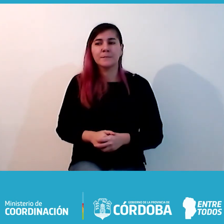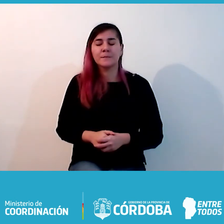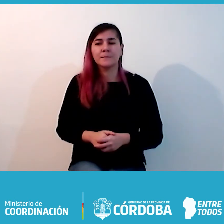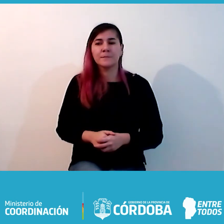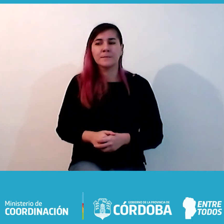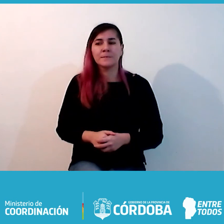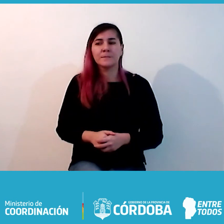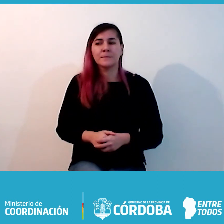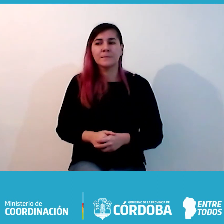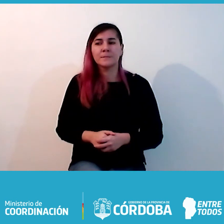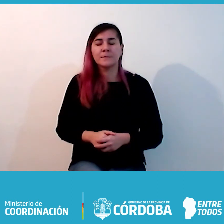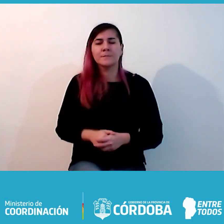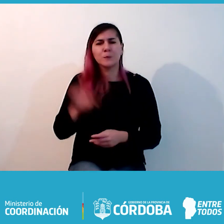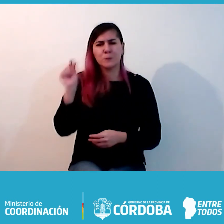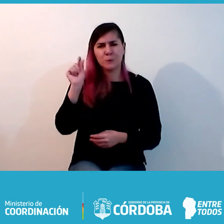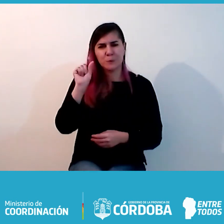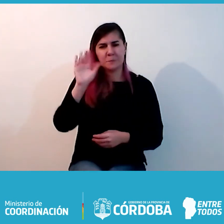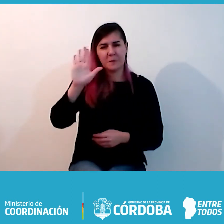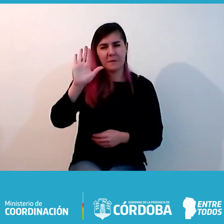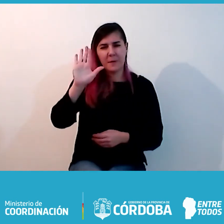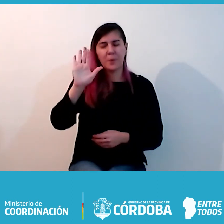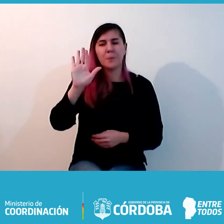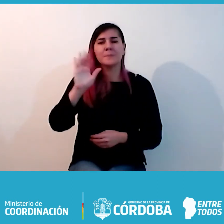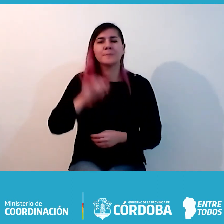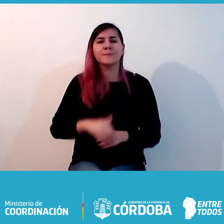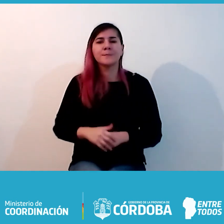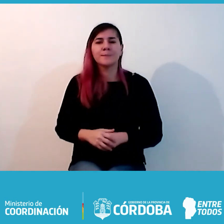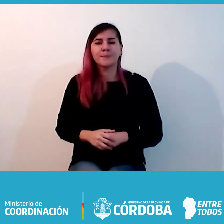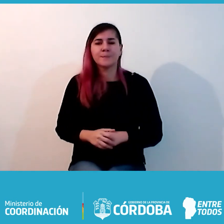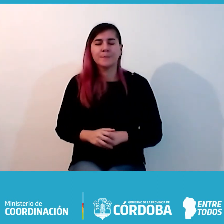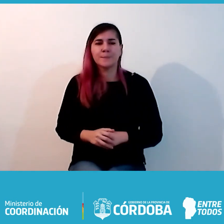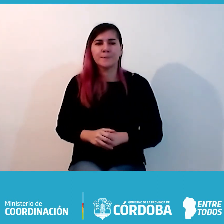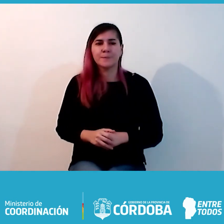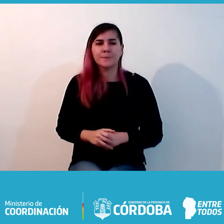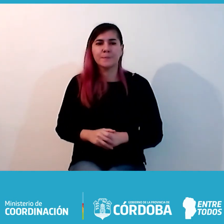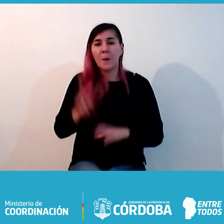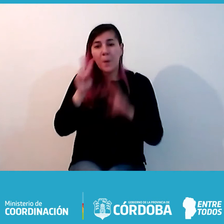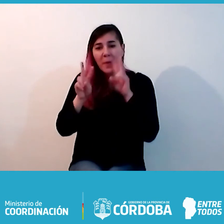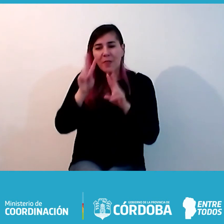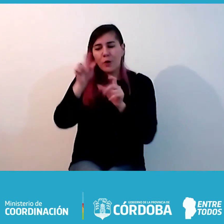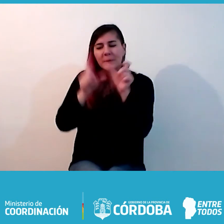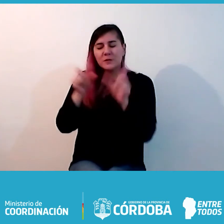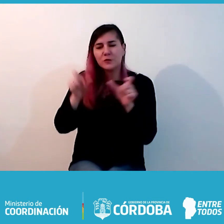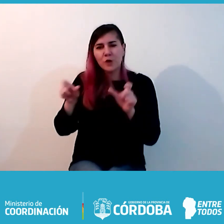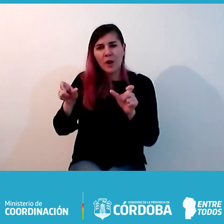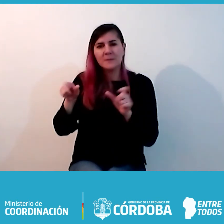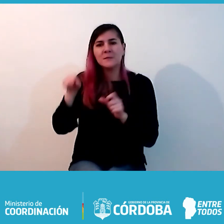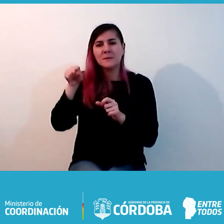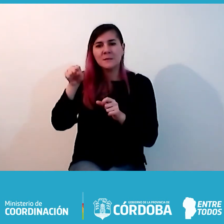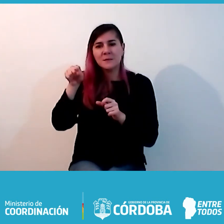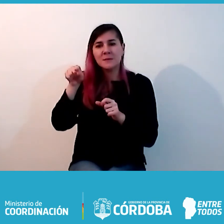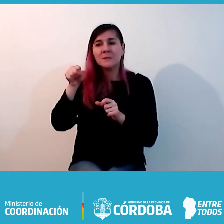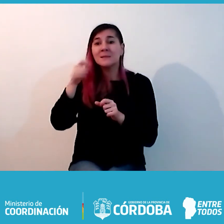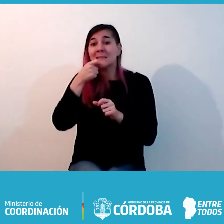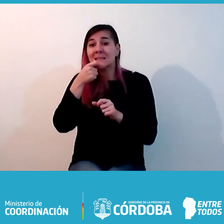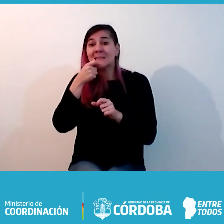Un segundito, por favor, que estamos Viendo a las personas que están, si se